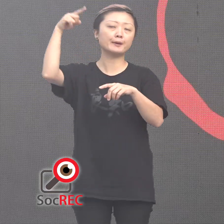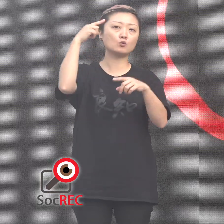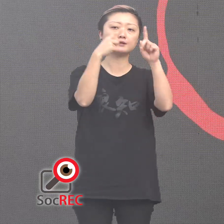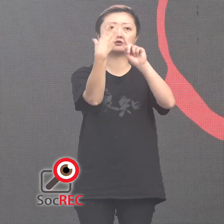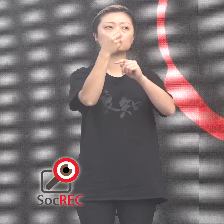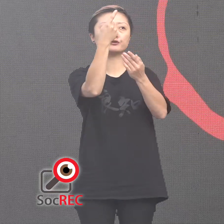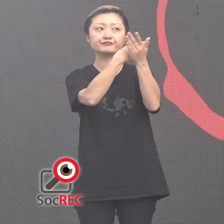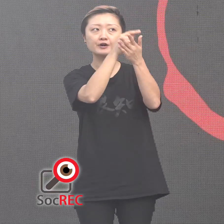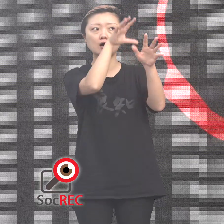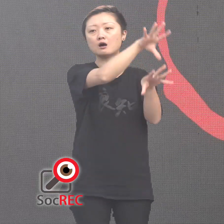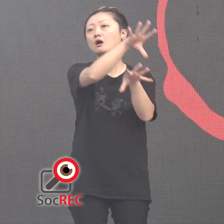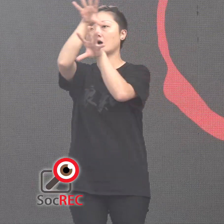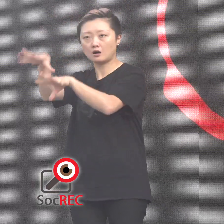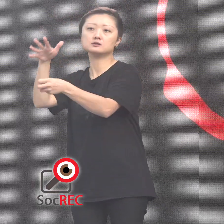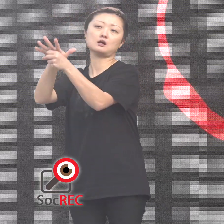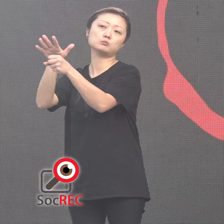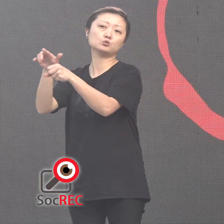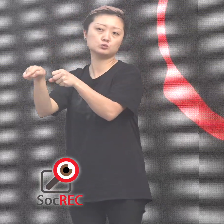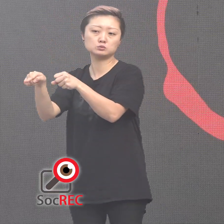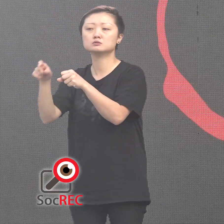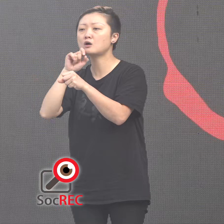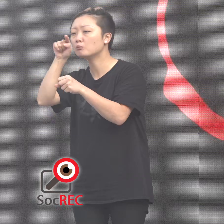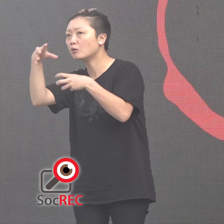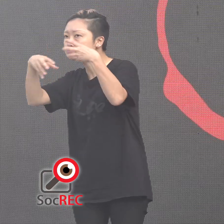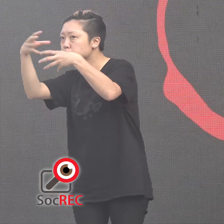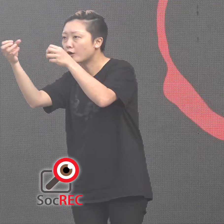很多人是探討和推動著這個議題。